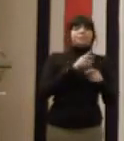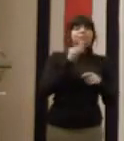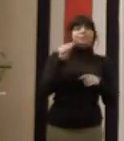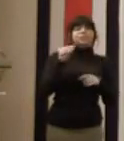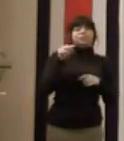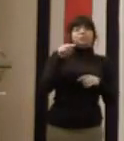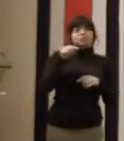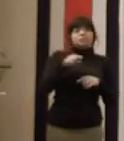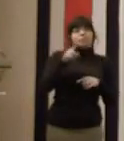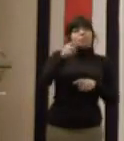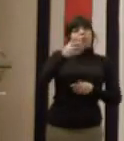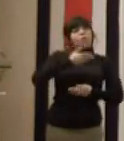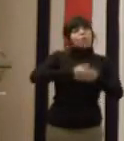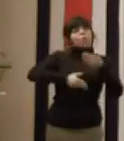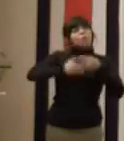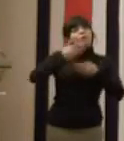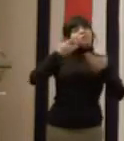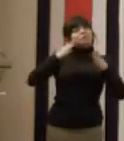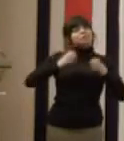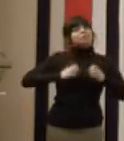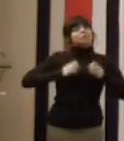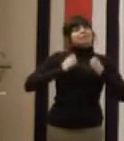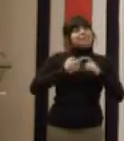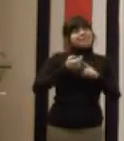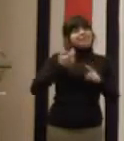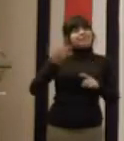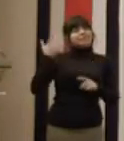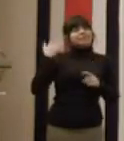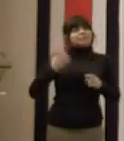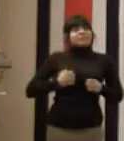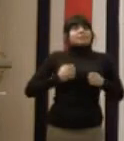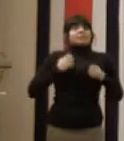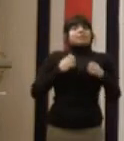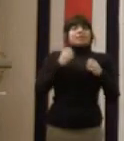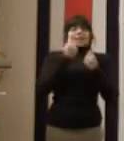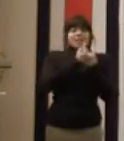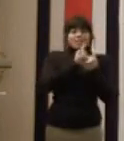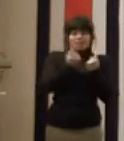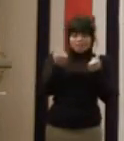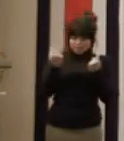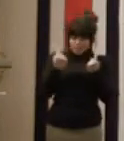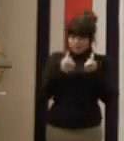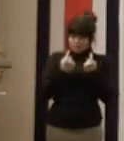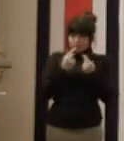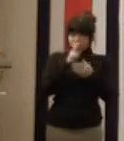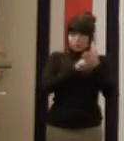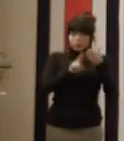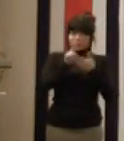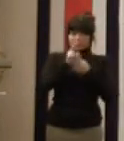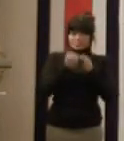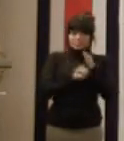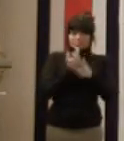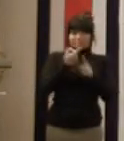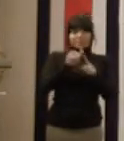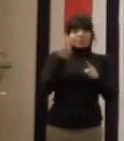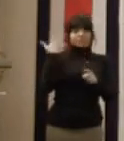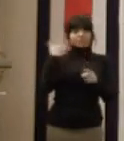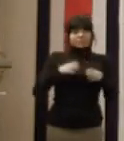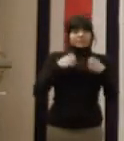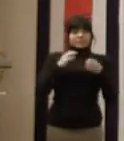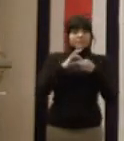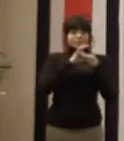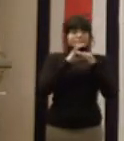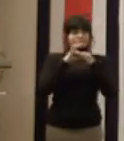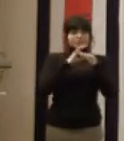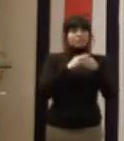y es una cooperación que ha existido desde la existencia de cada una de las universidades.